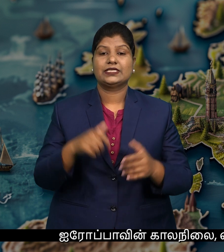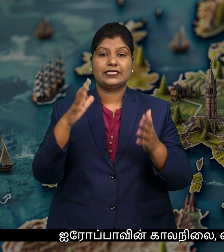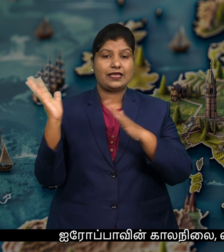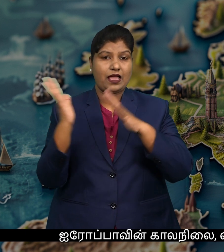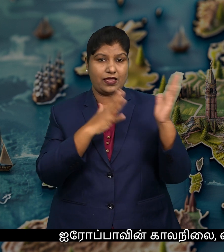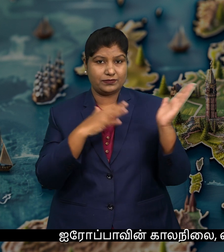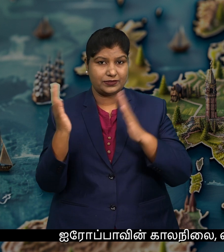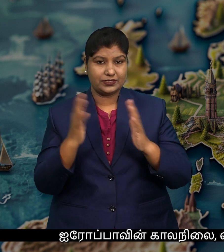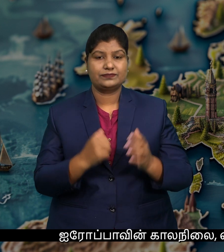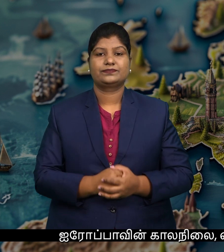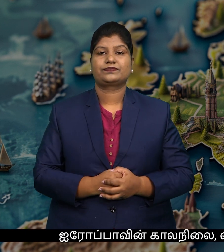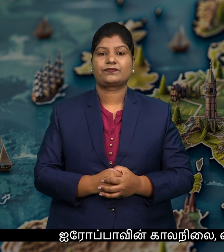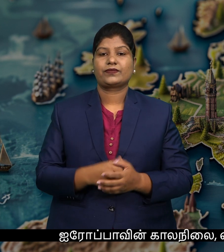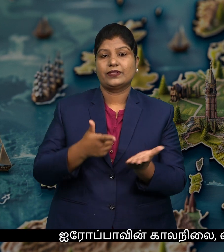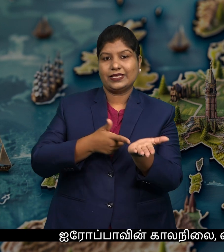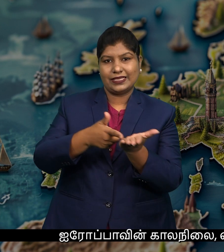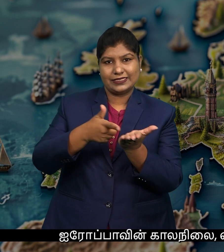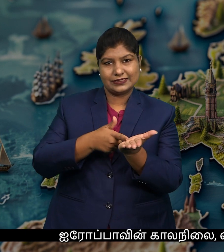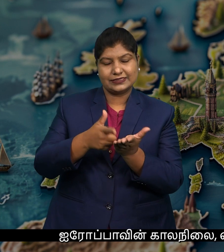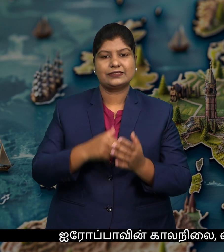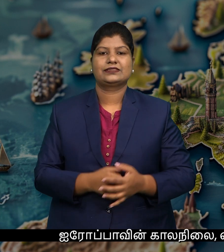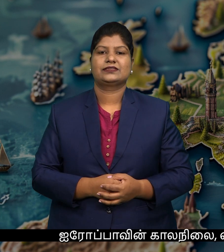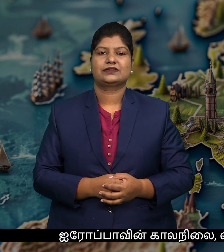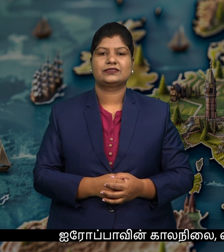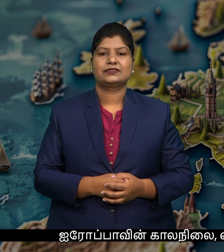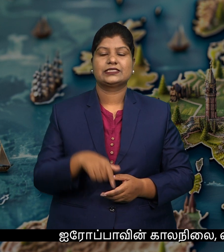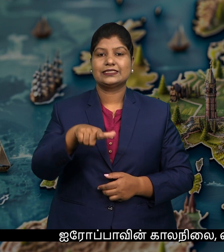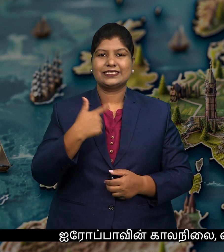ஐரோப்பாவின் காலநிலை, விவசாயம் மற்றும் கடல்வழிகள்.